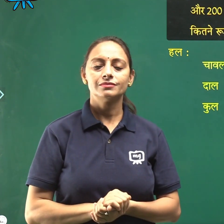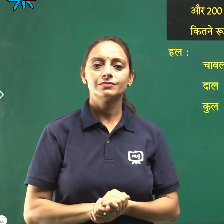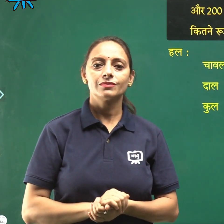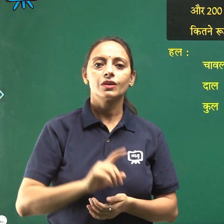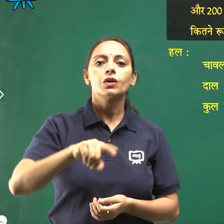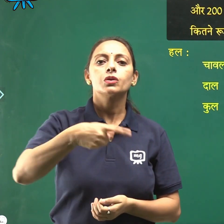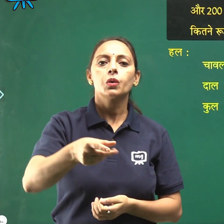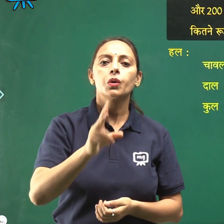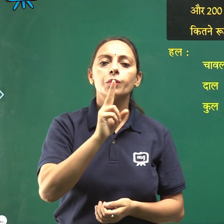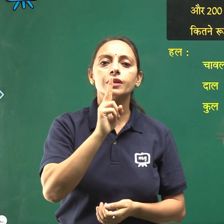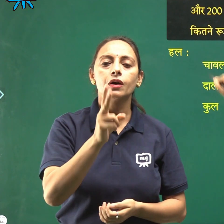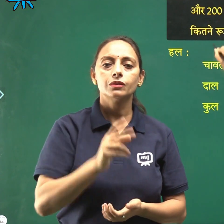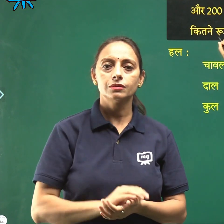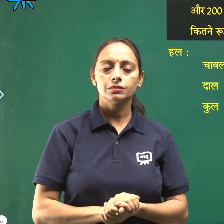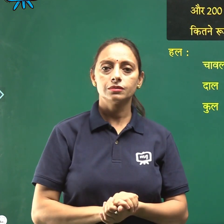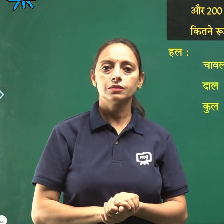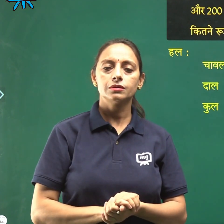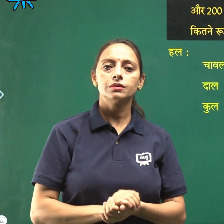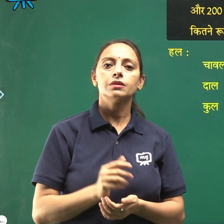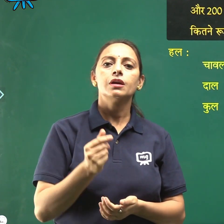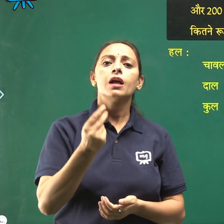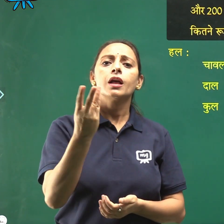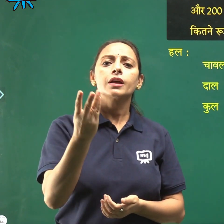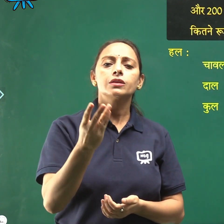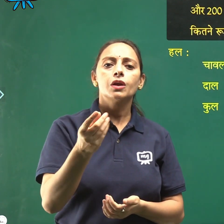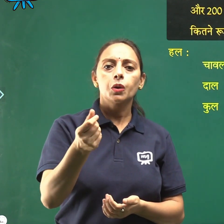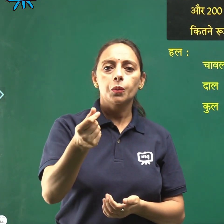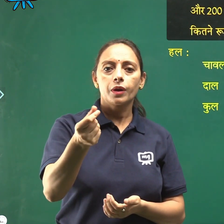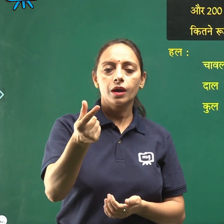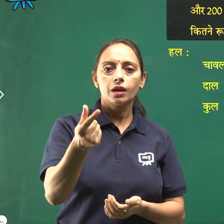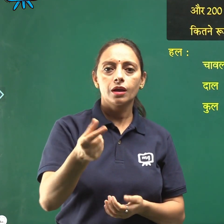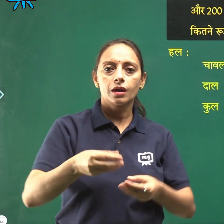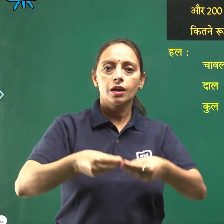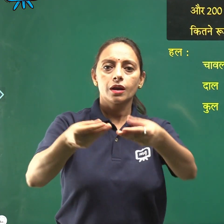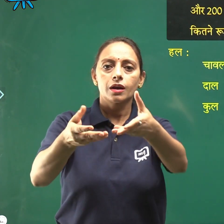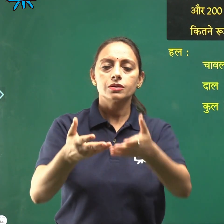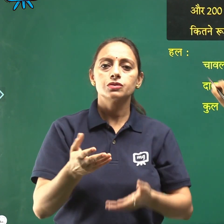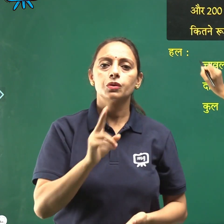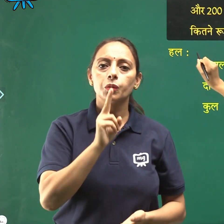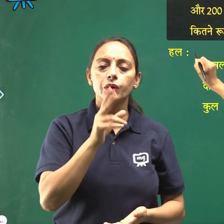तो बताओ कितने रुपए खर्च हुए?